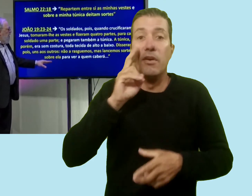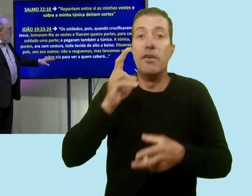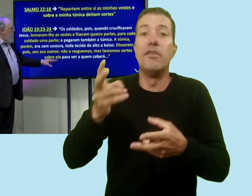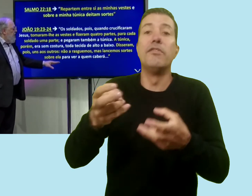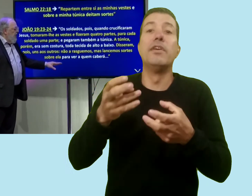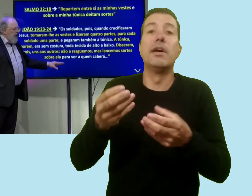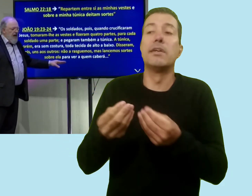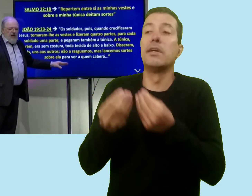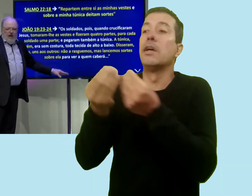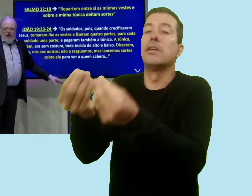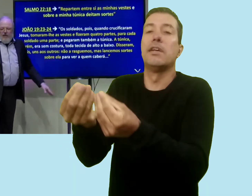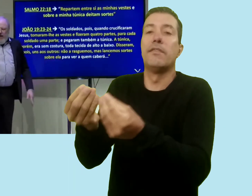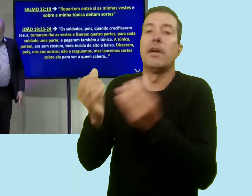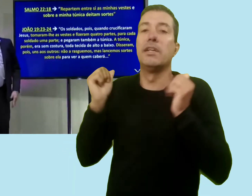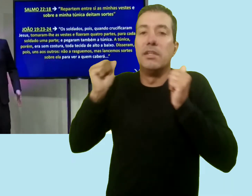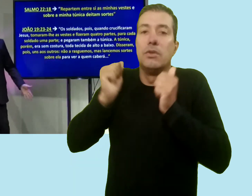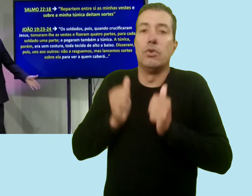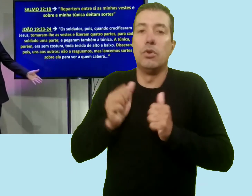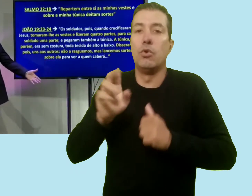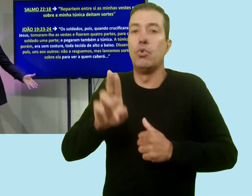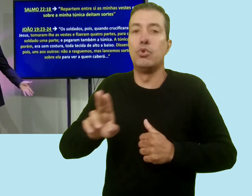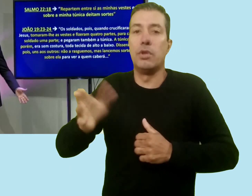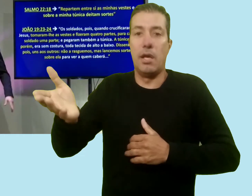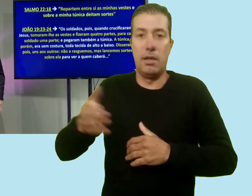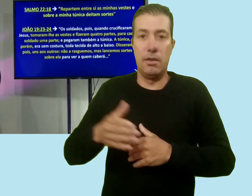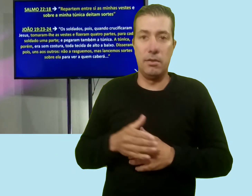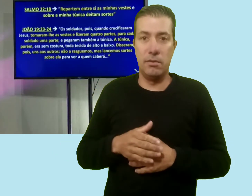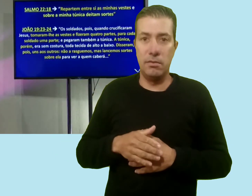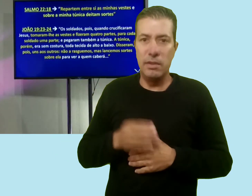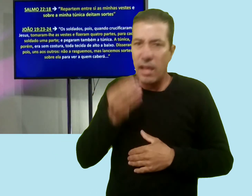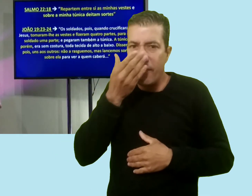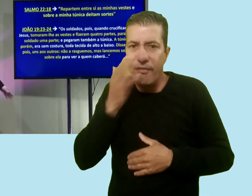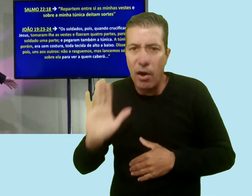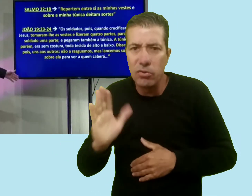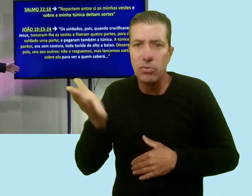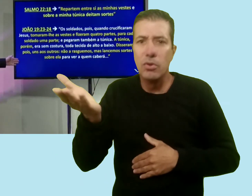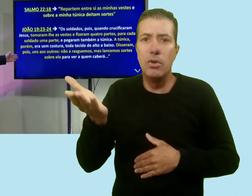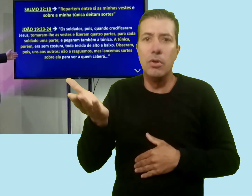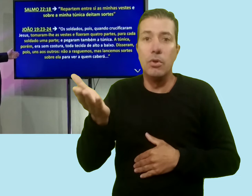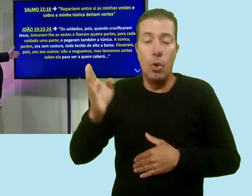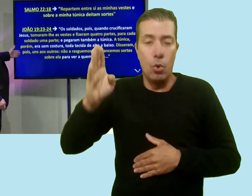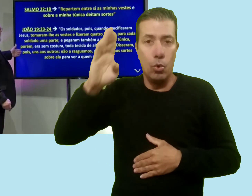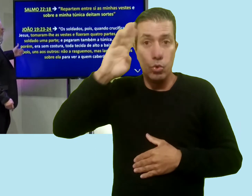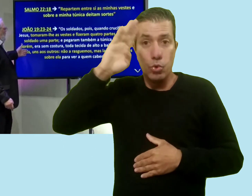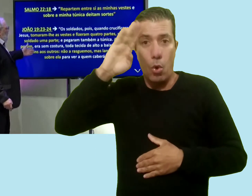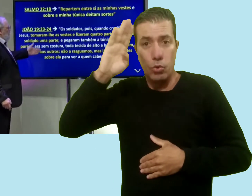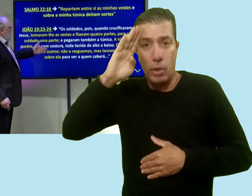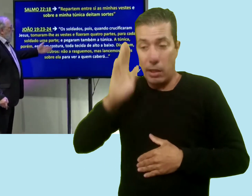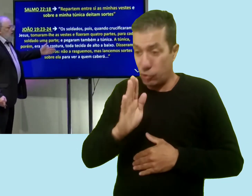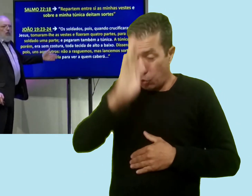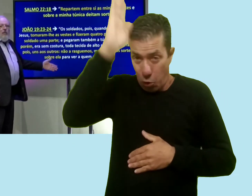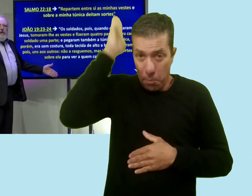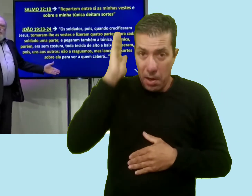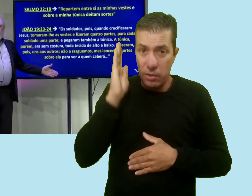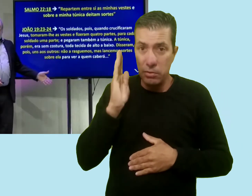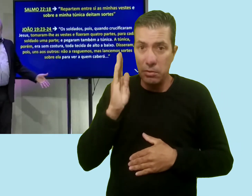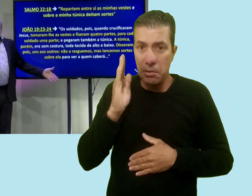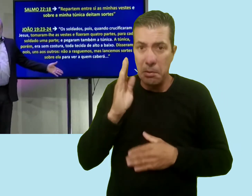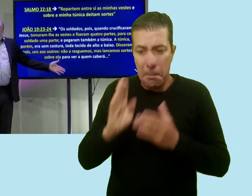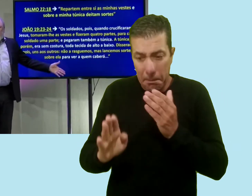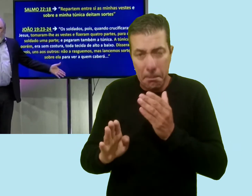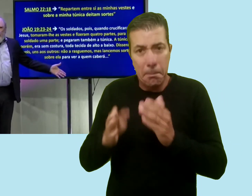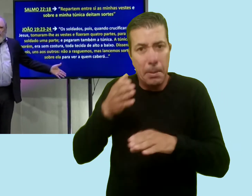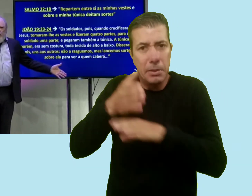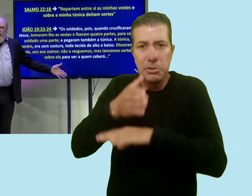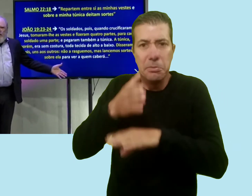ela, para ver a quem caberá. Gente, se isso aqui é uma farsa, os soldados romanos participaram